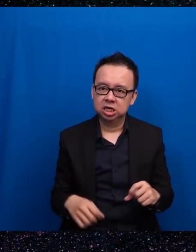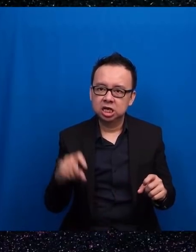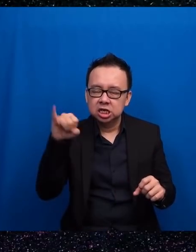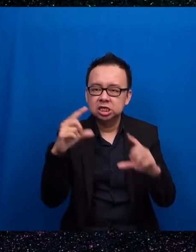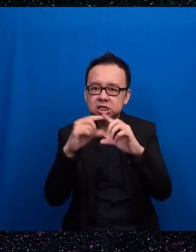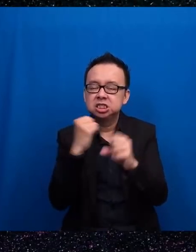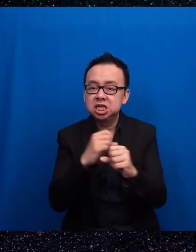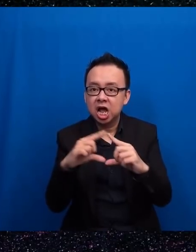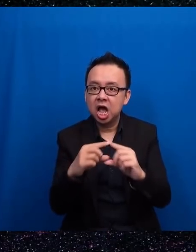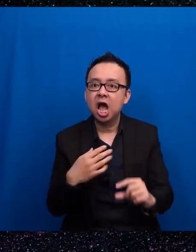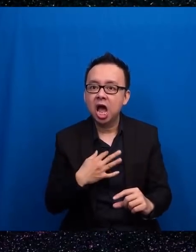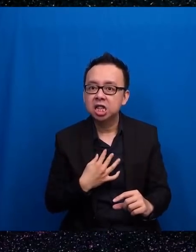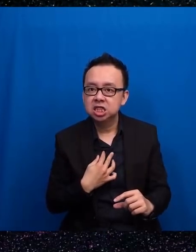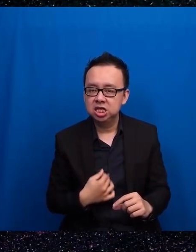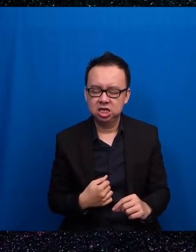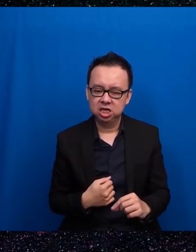sabat sukarela,